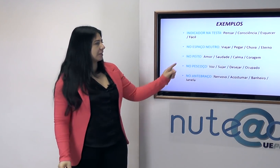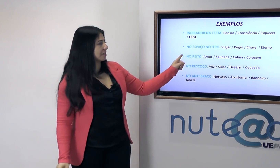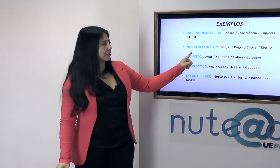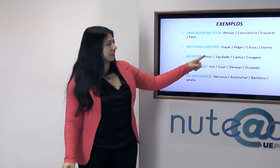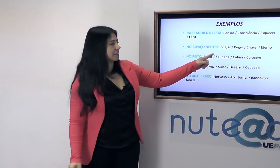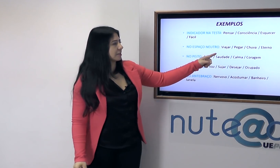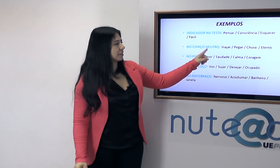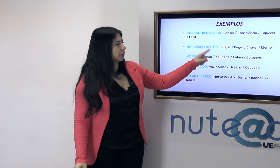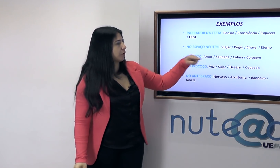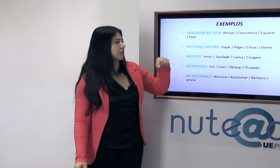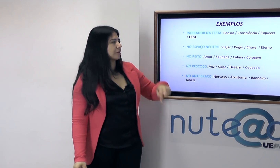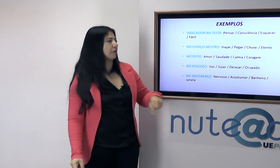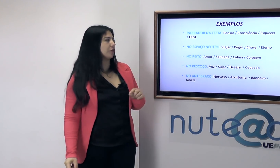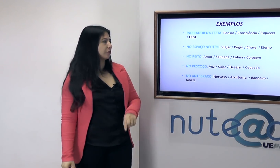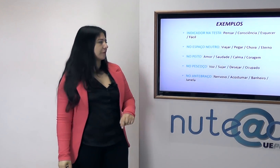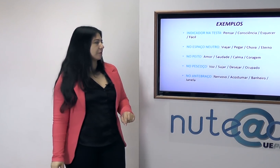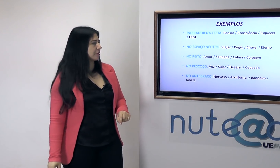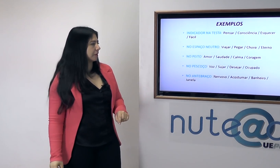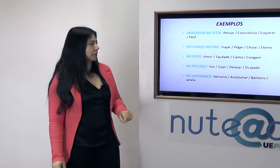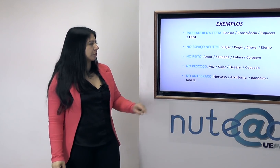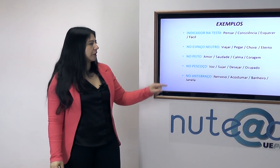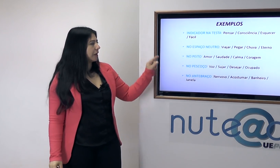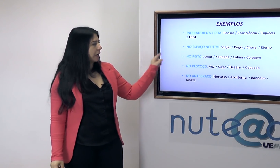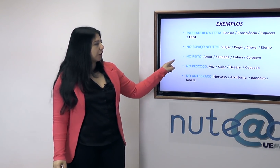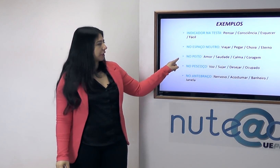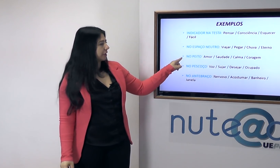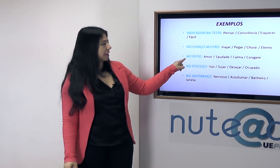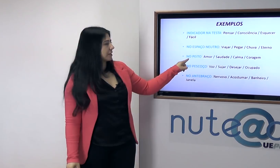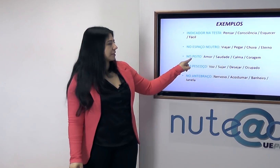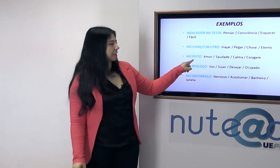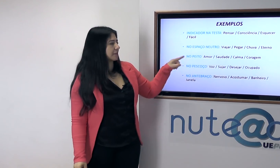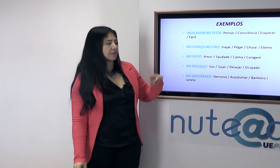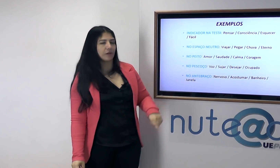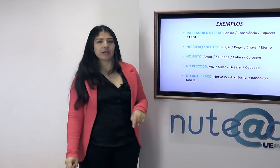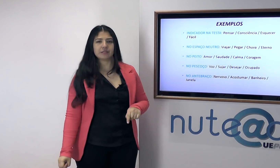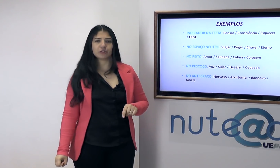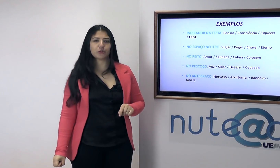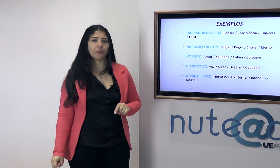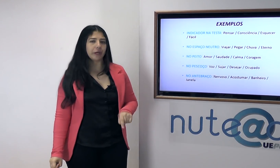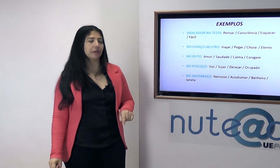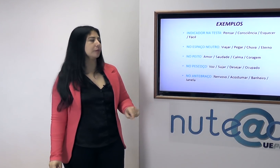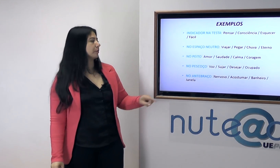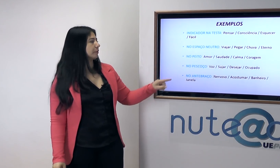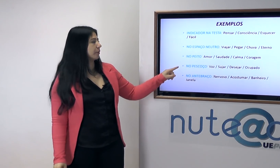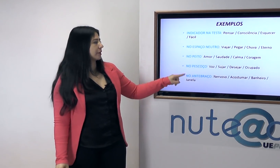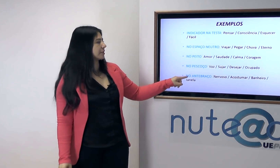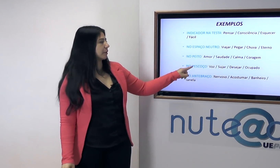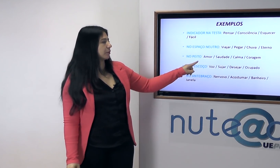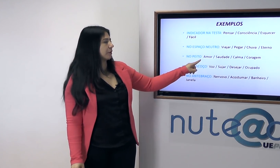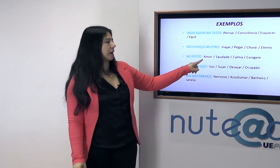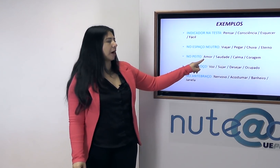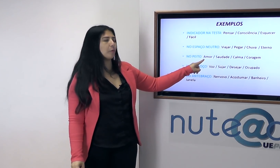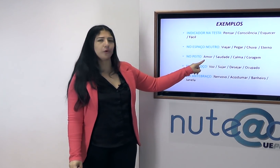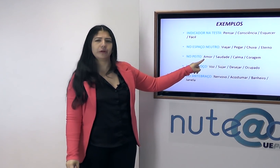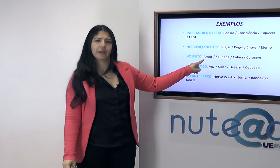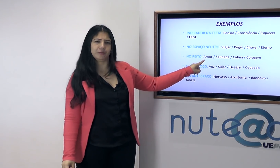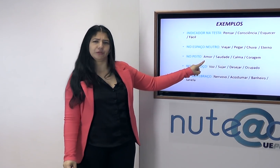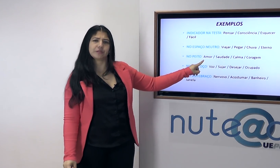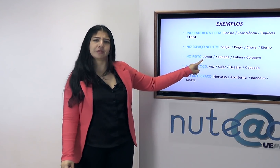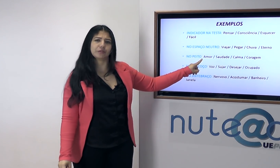Esses sinais eles não encostam na hora de fazer o sinal. Agora tem aqueles sinais que são realizados no peito. Por exemplo, amor. Lembra do sinal de